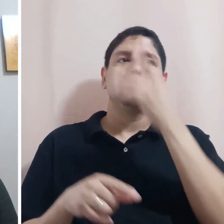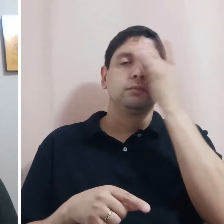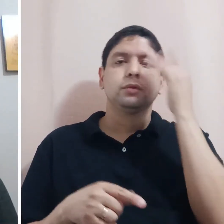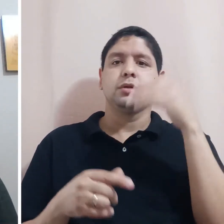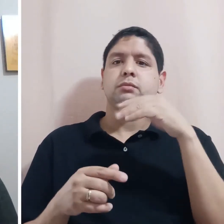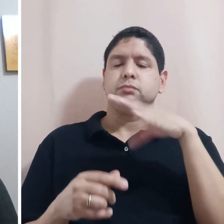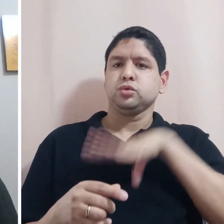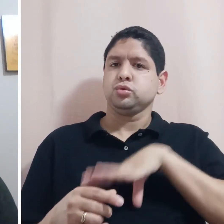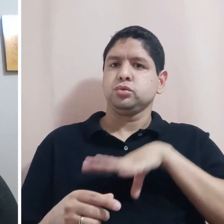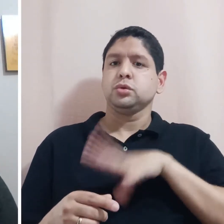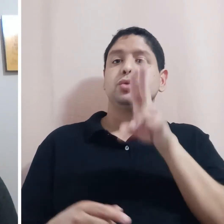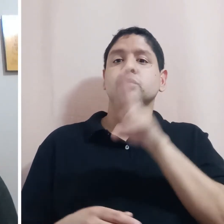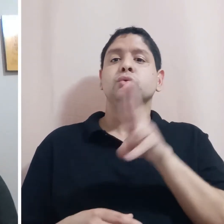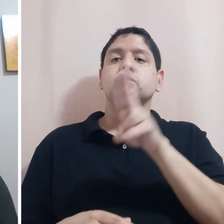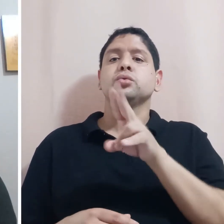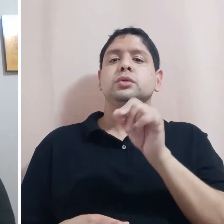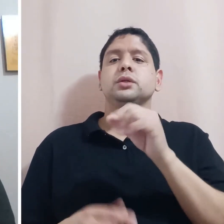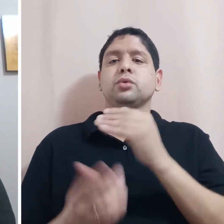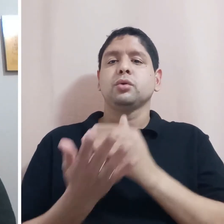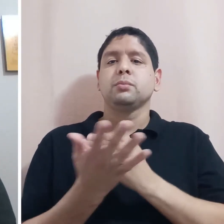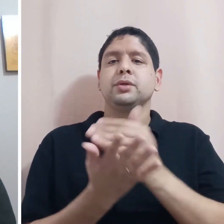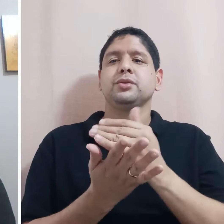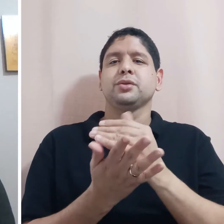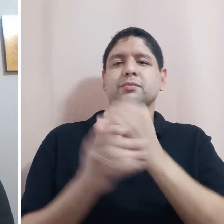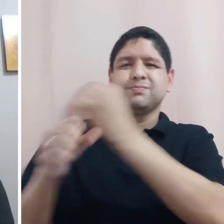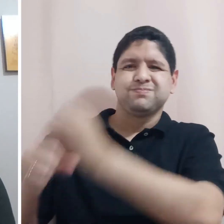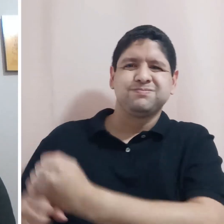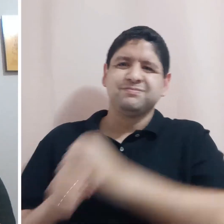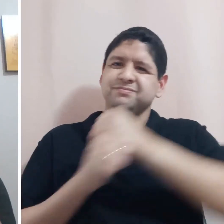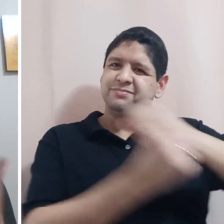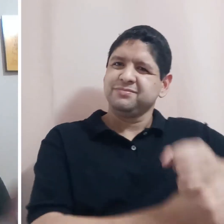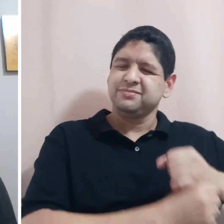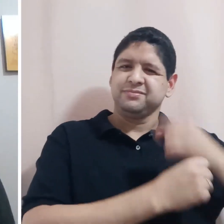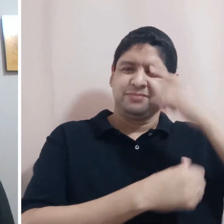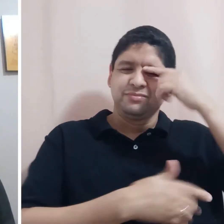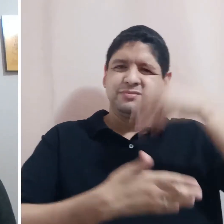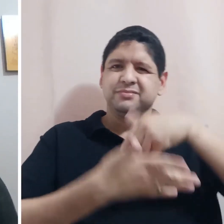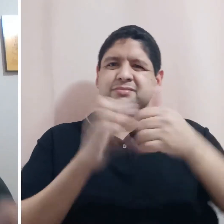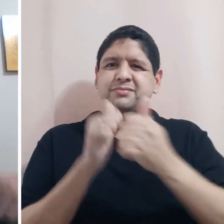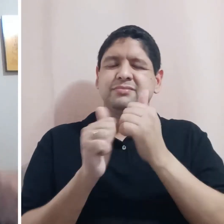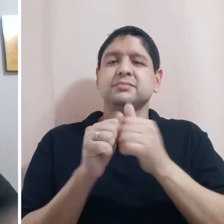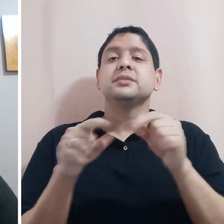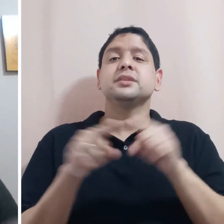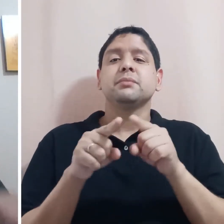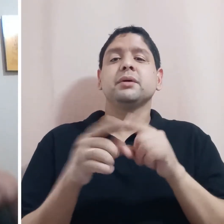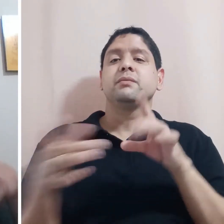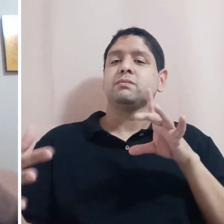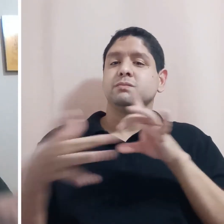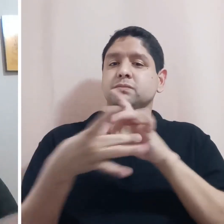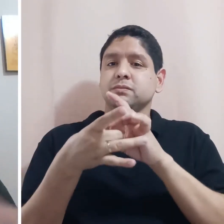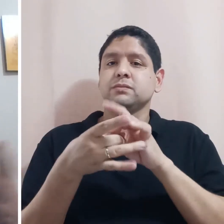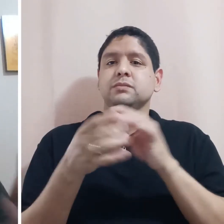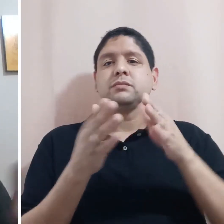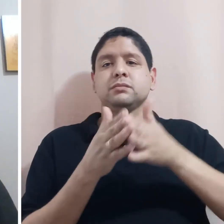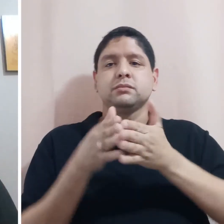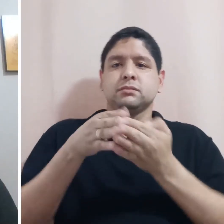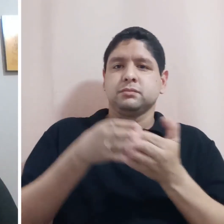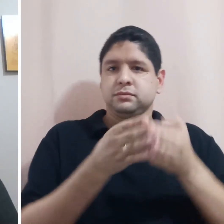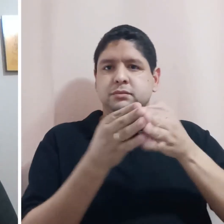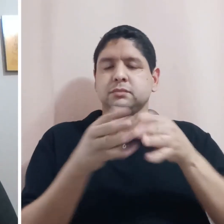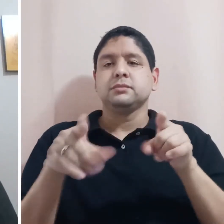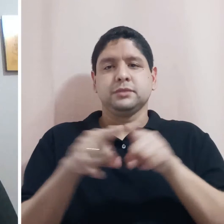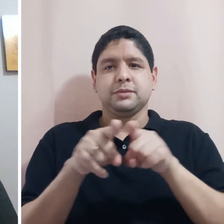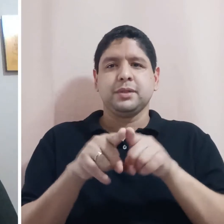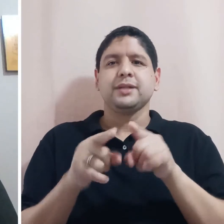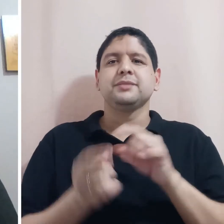simboliza aí, né, o Vasco. E aí, como o time foi criado por portugueses, né, e começou como um time de remo, né, e aí tem a